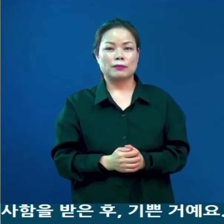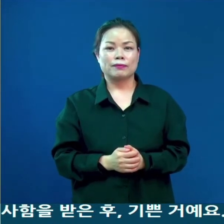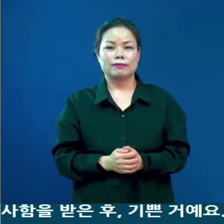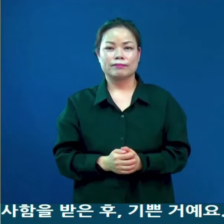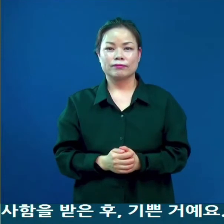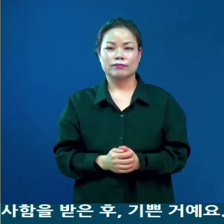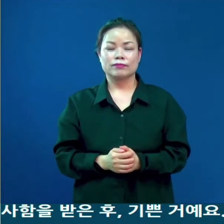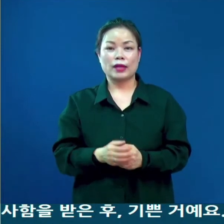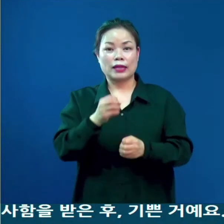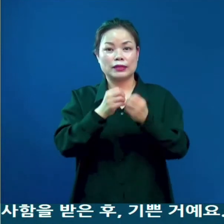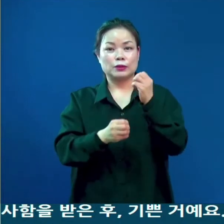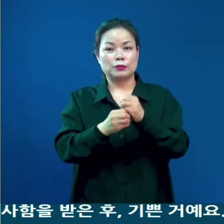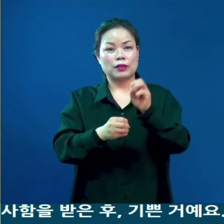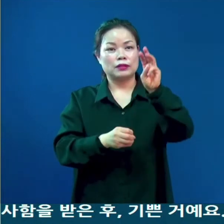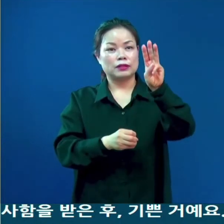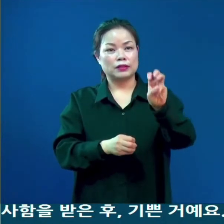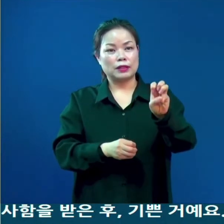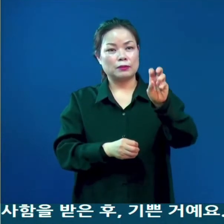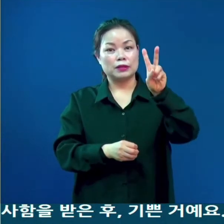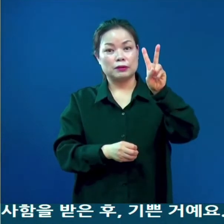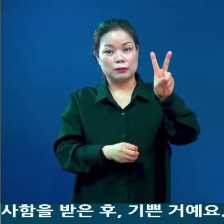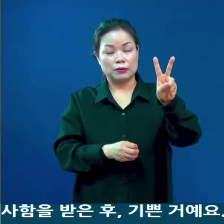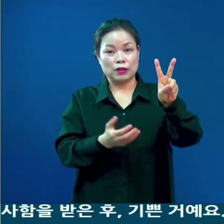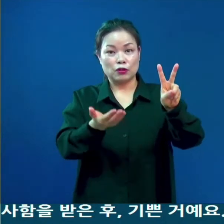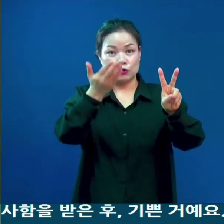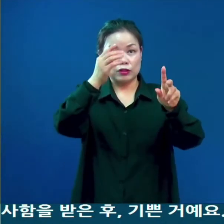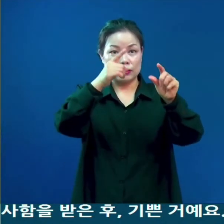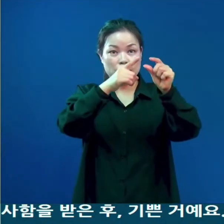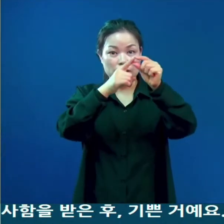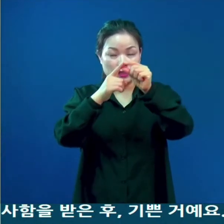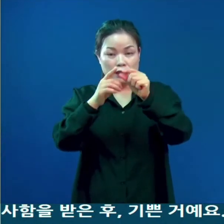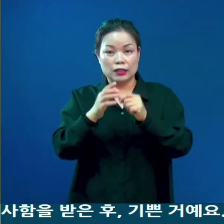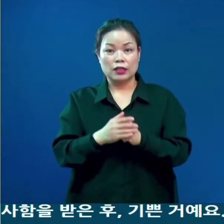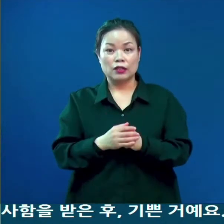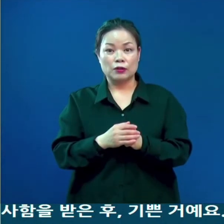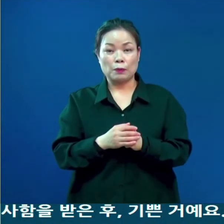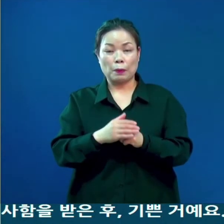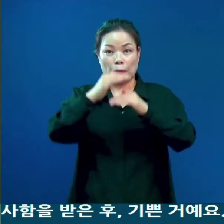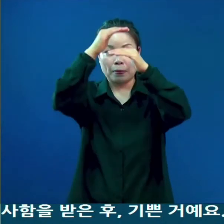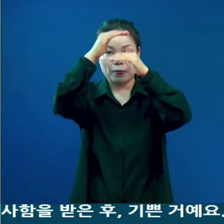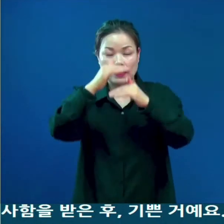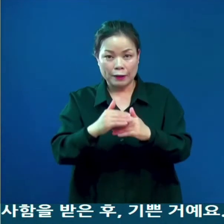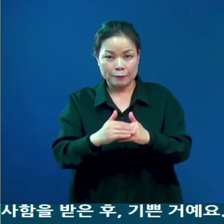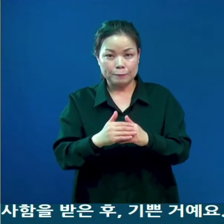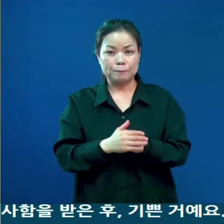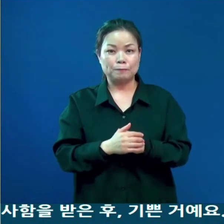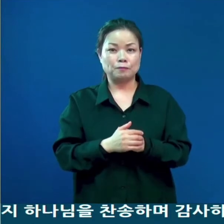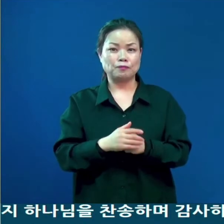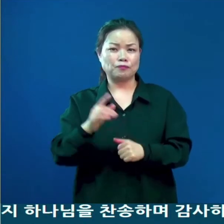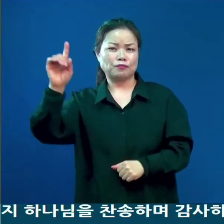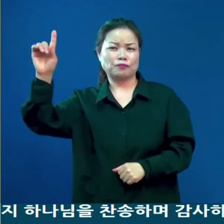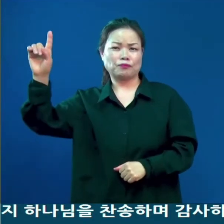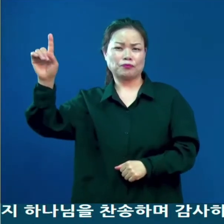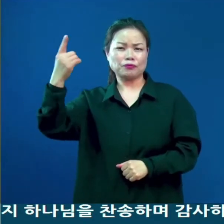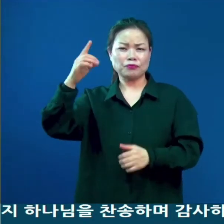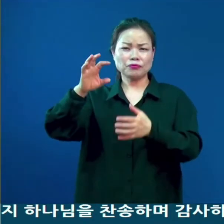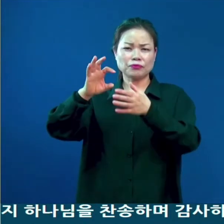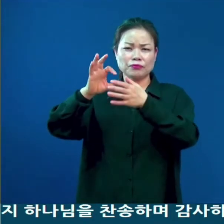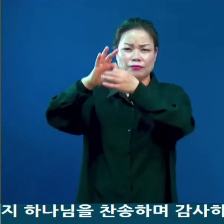그런가 하면 오늘 시편 32편 윗부분에 뭐라고 적혀 있죠? 다윗의 마스길이라고 적혀 있습니다.